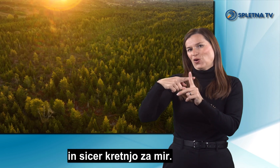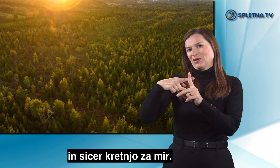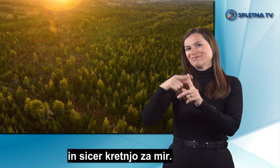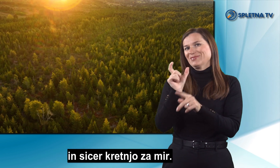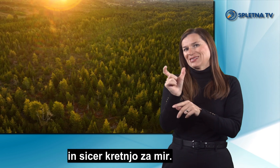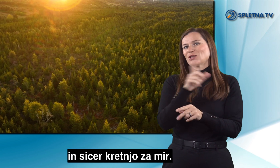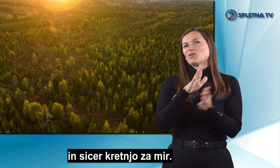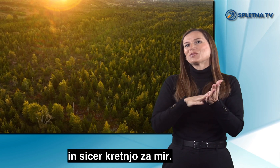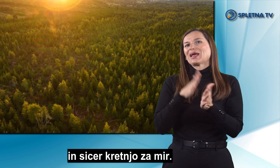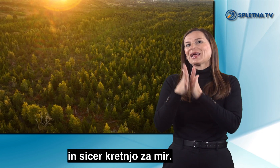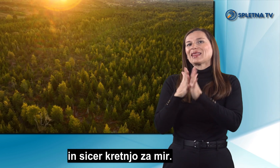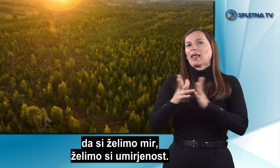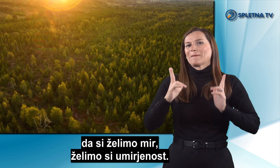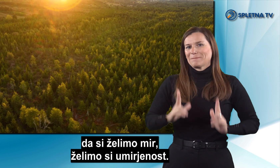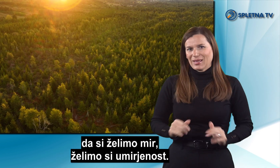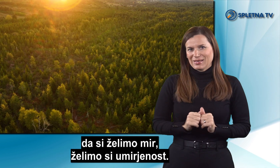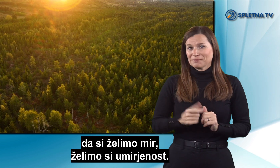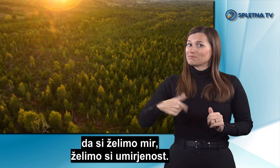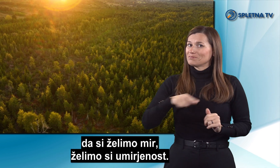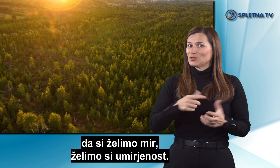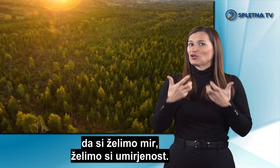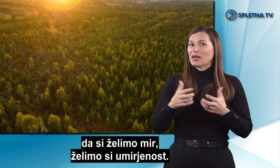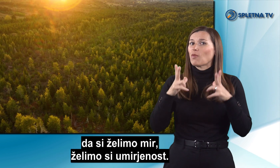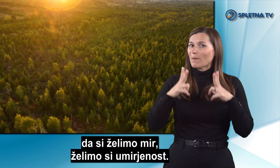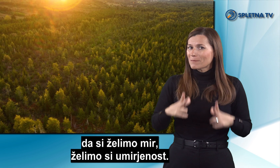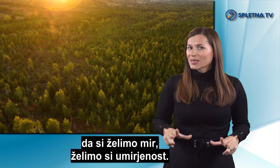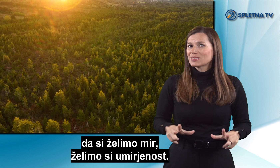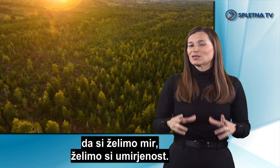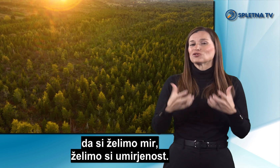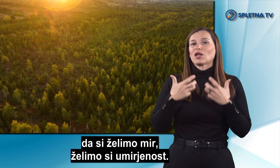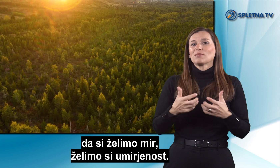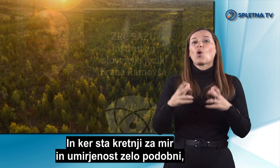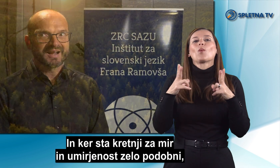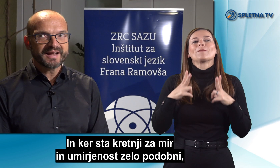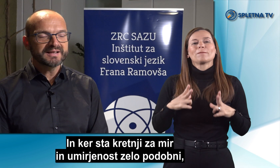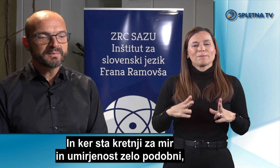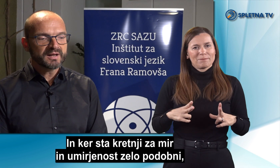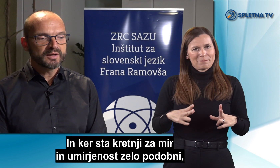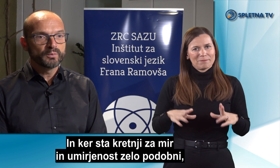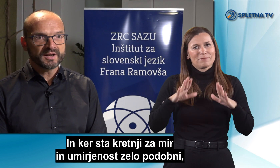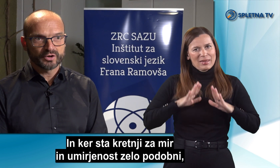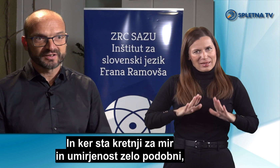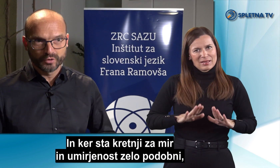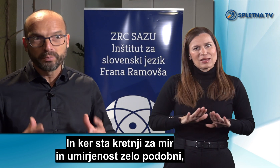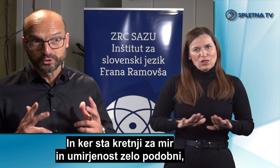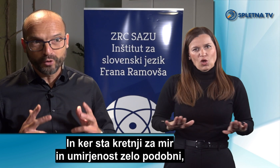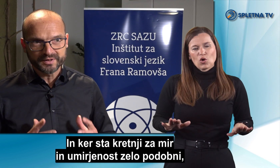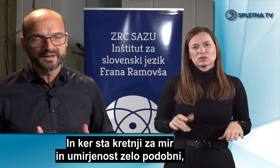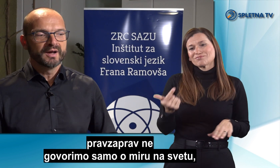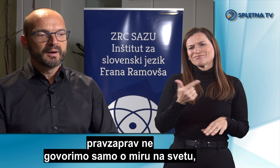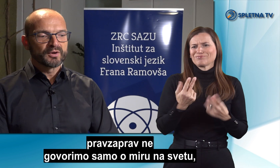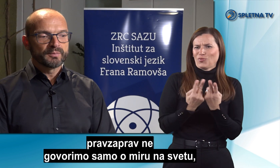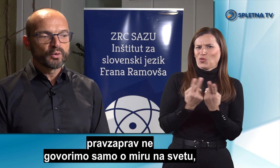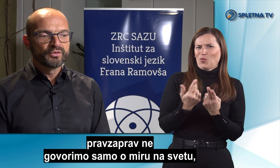besedo, sicer z kretnjo mir, da si želimo mir, želimo si umirjenost, in ker sta kretni mir in umirjenost zelo